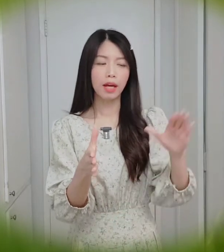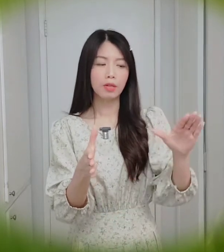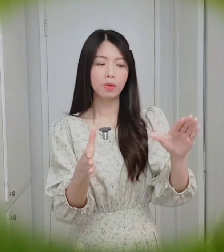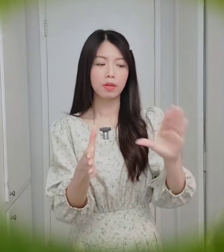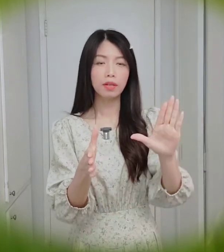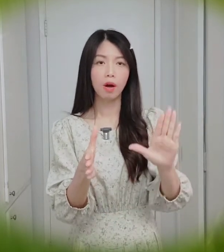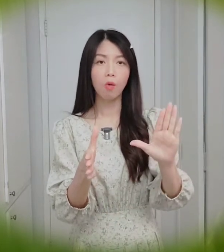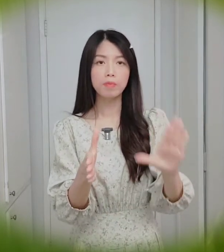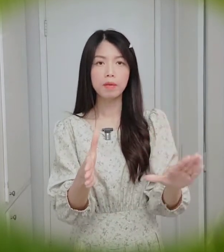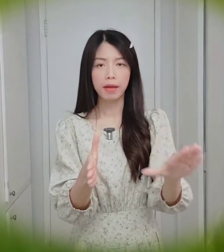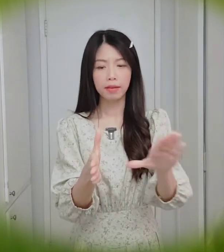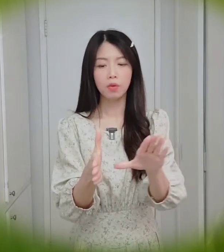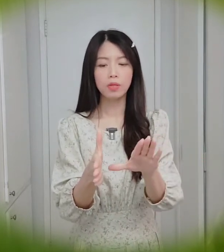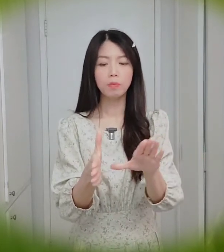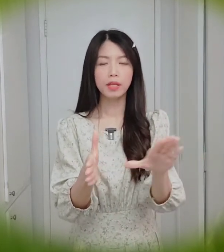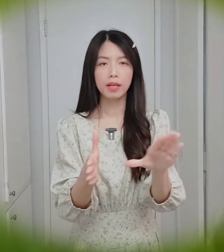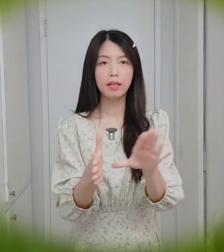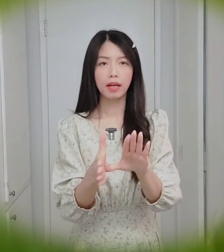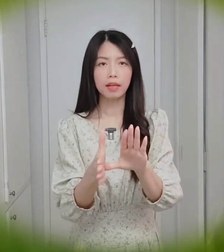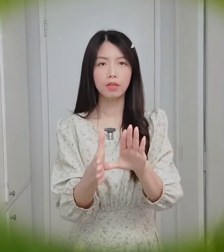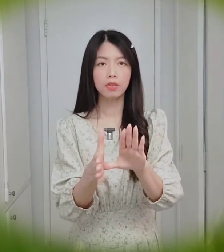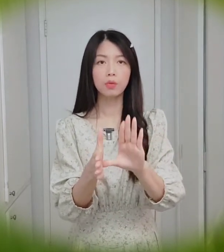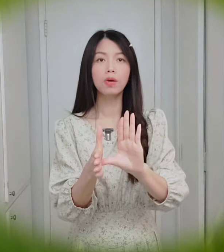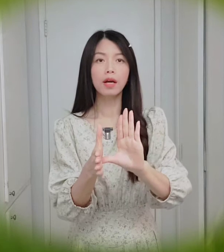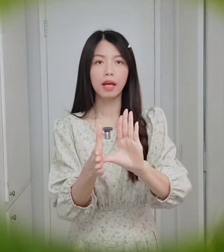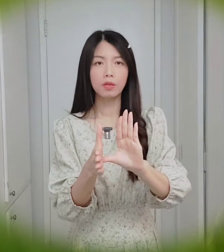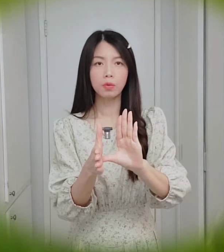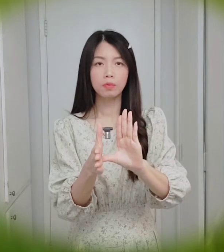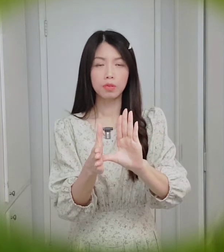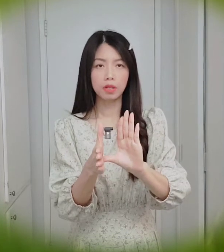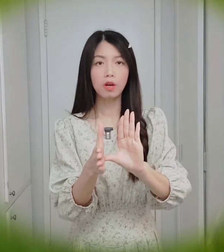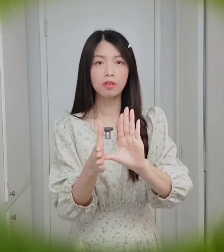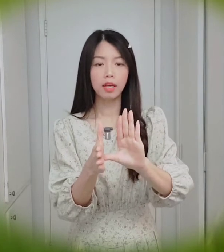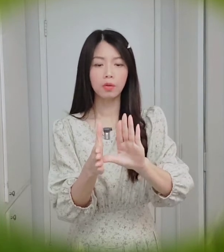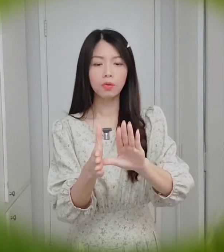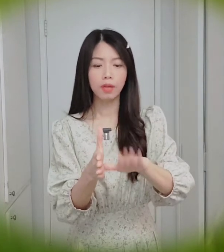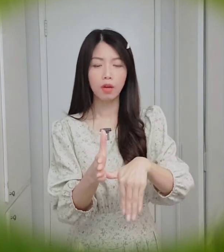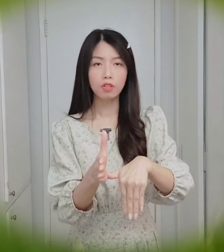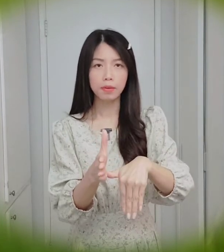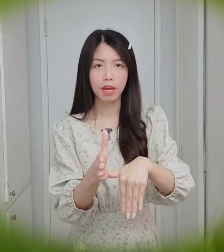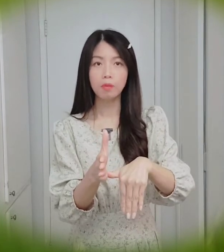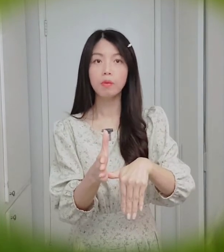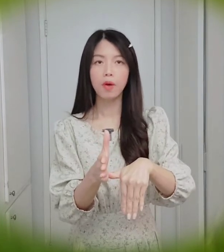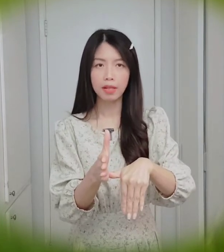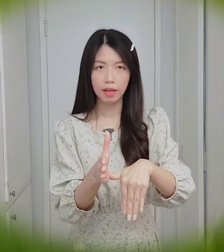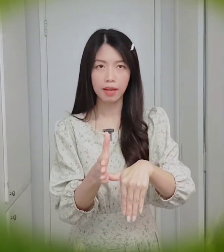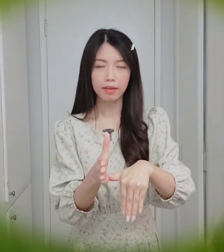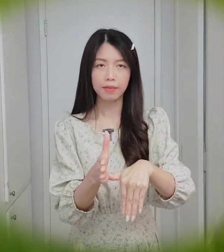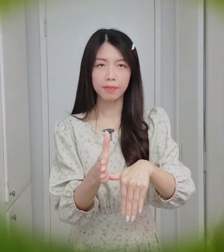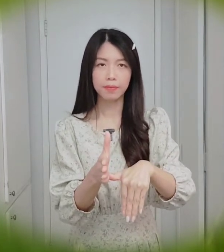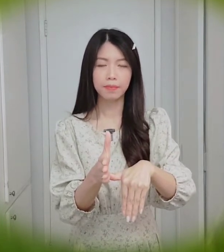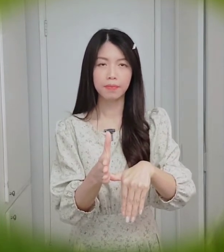세워주시고 다른 손은 엄지만 왼손 바닥에 닿게 해주시고 다른 손은 붙여서 그대로 내려주시면 돼요. 뭐뭐 할